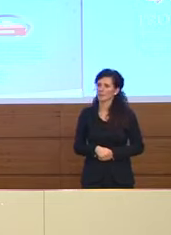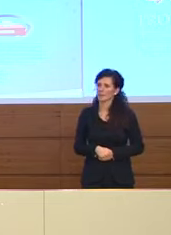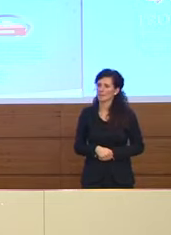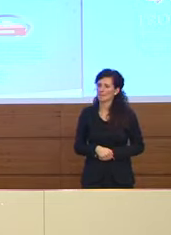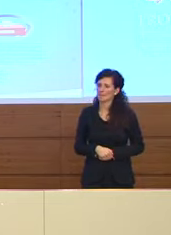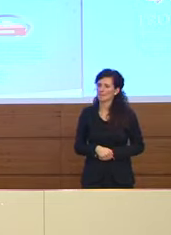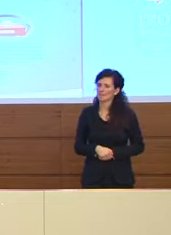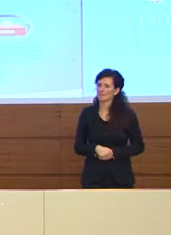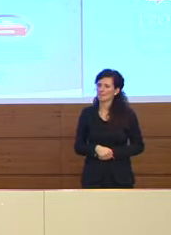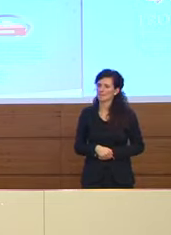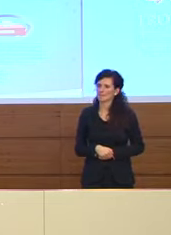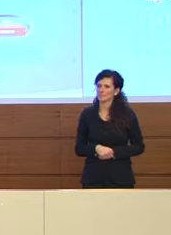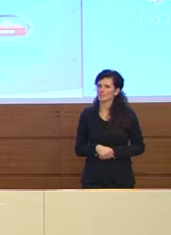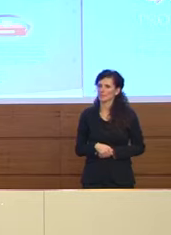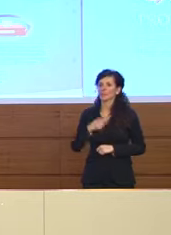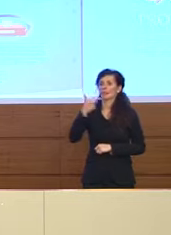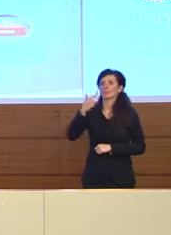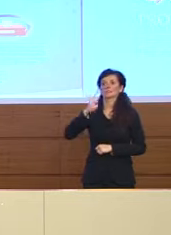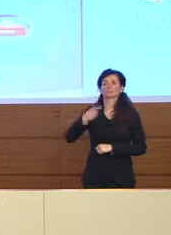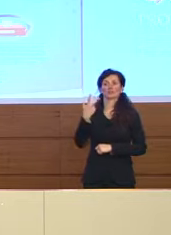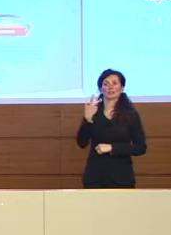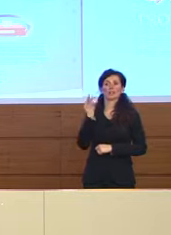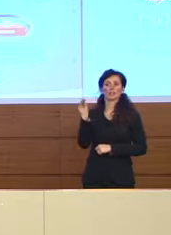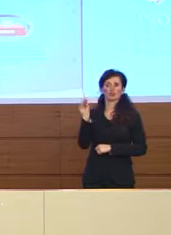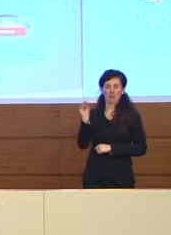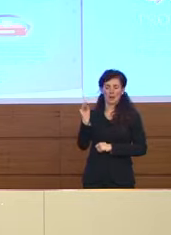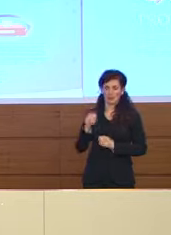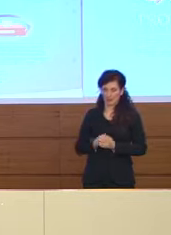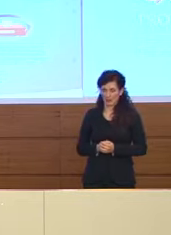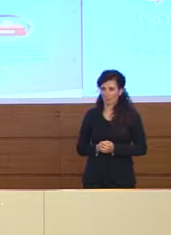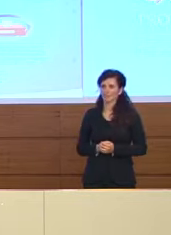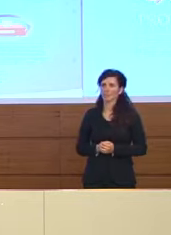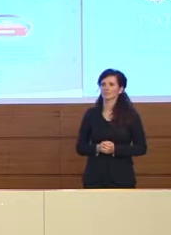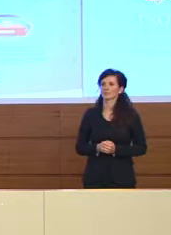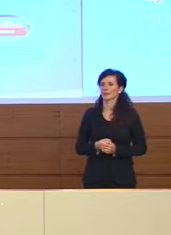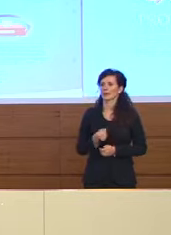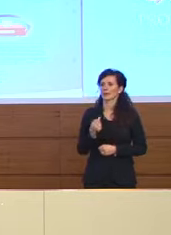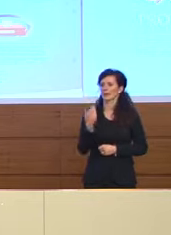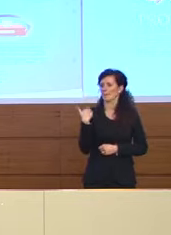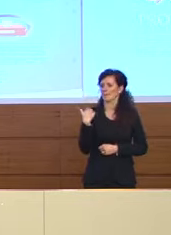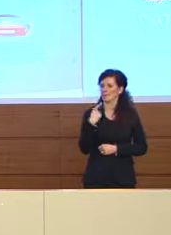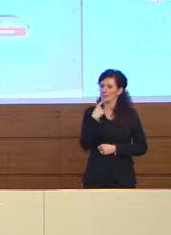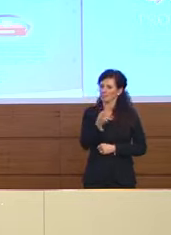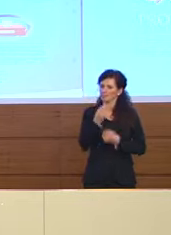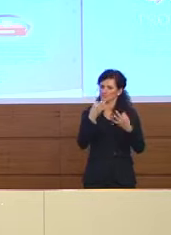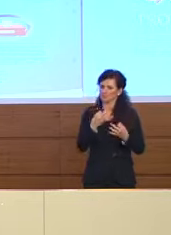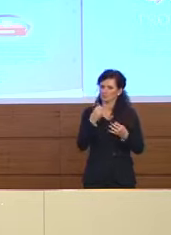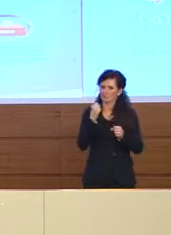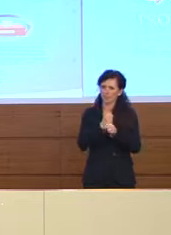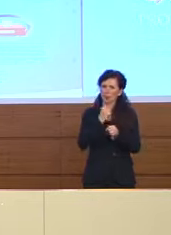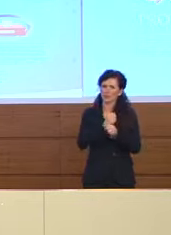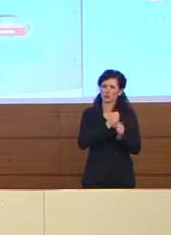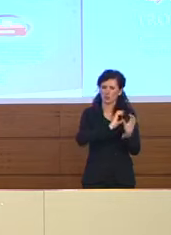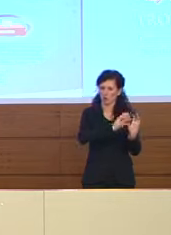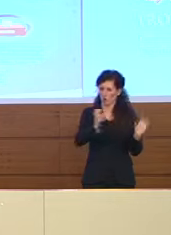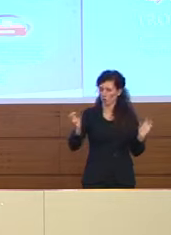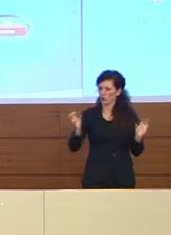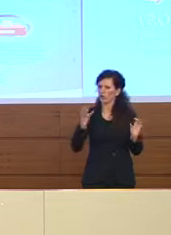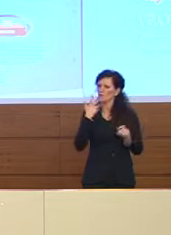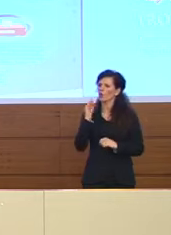buonasera sono cecconi del tg3 prima parlavate anche delle varie professioni volevo chiedere se esiste una statistica